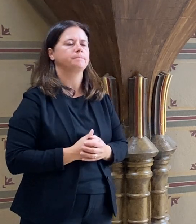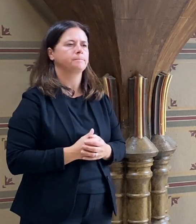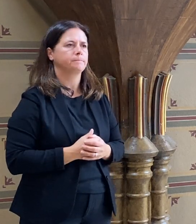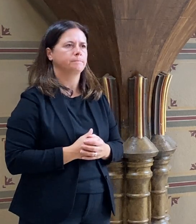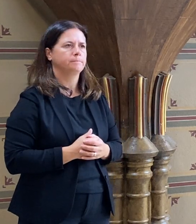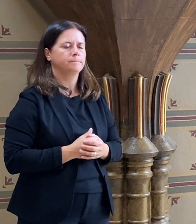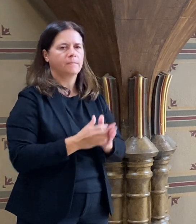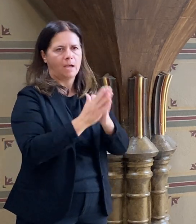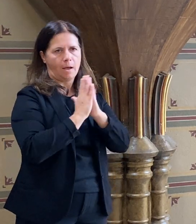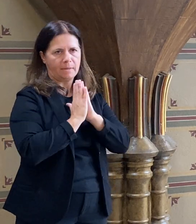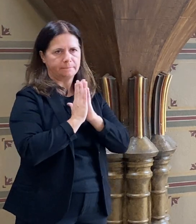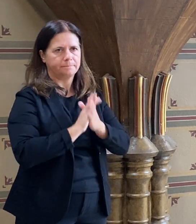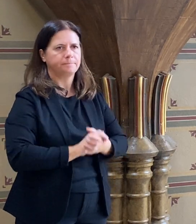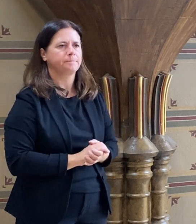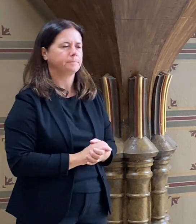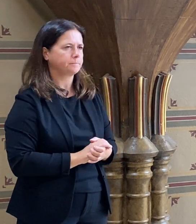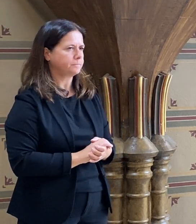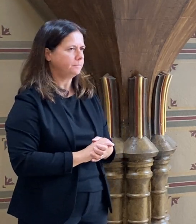Amen.